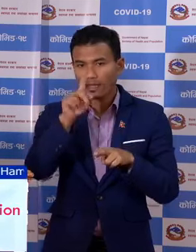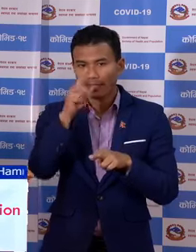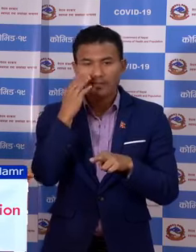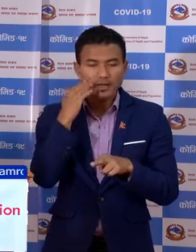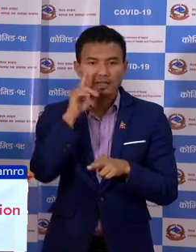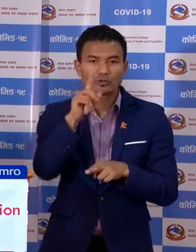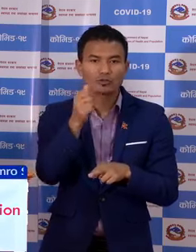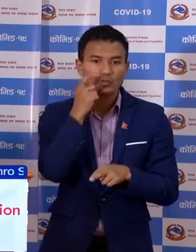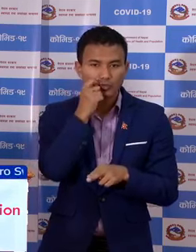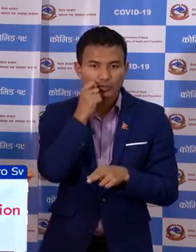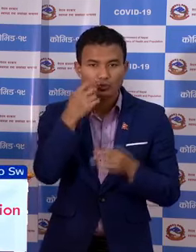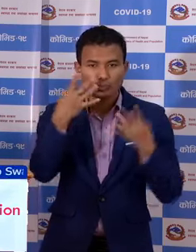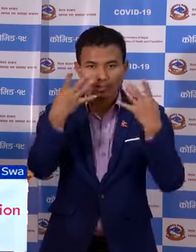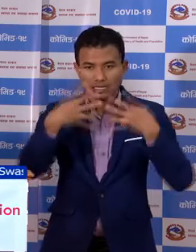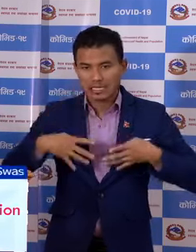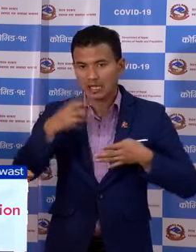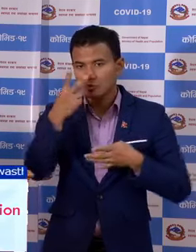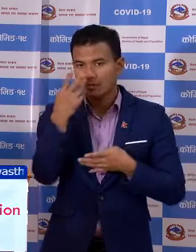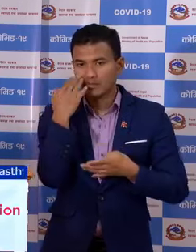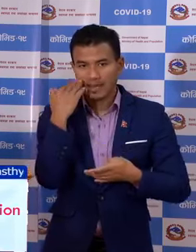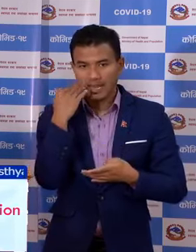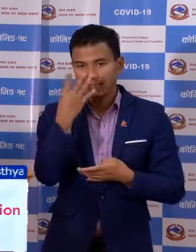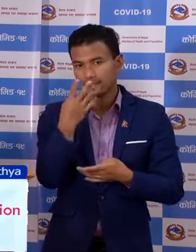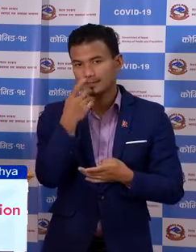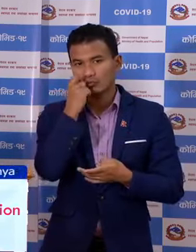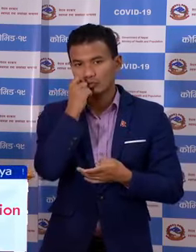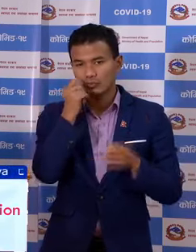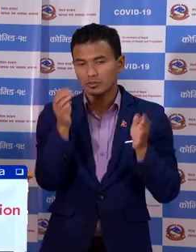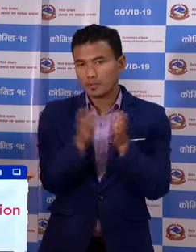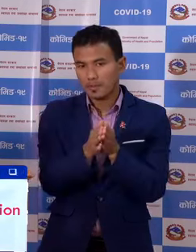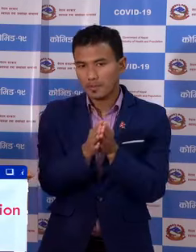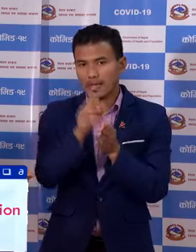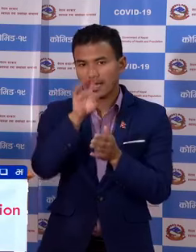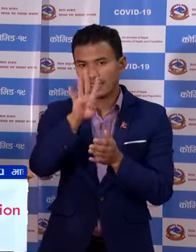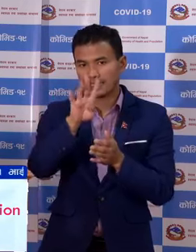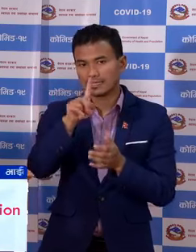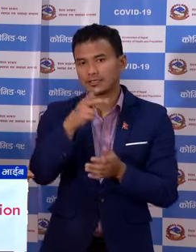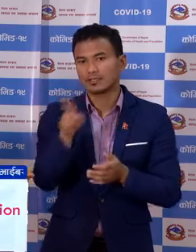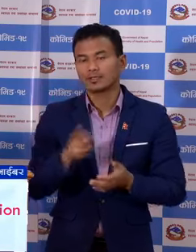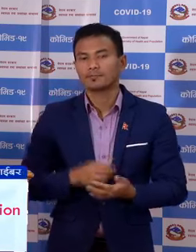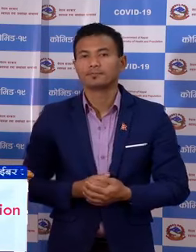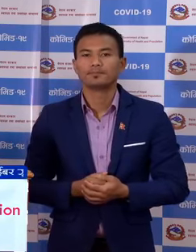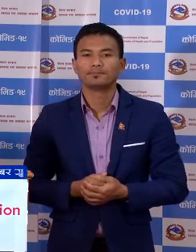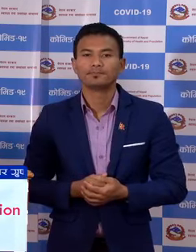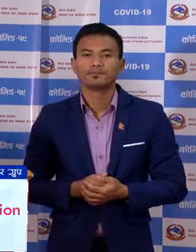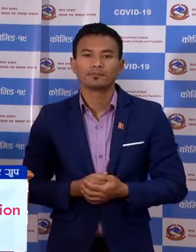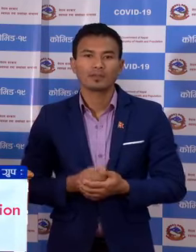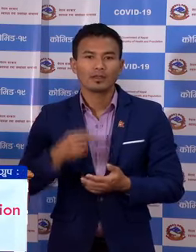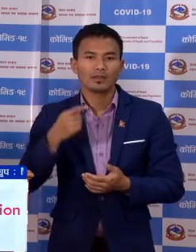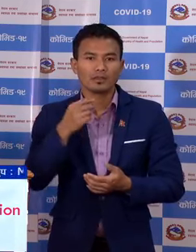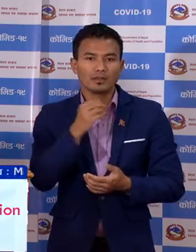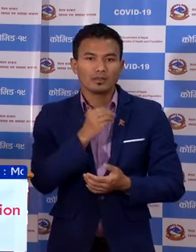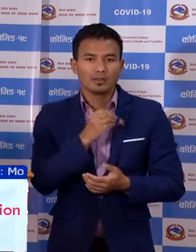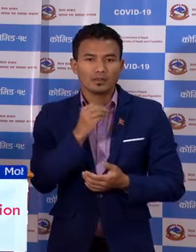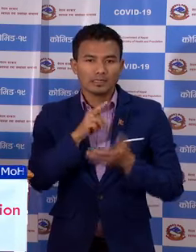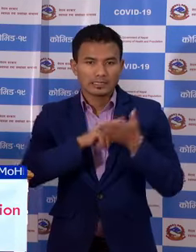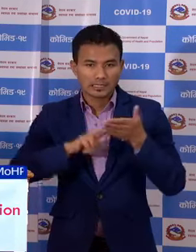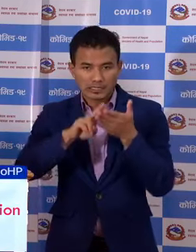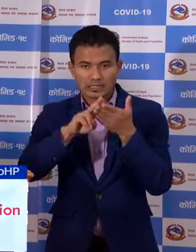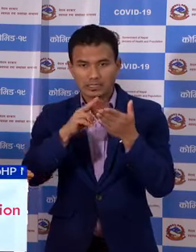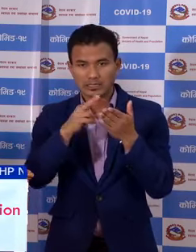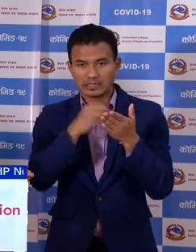पुरुष, बर्दियाको 2 महिला र 4 पुरुष गरी जम्मा 41 जना। त्रिभुवन विश्वविद्यालय